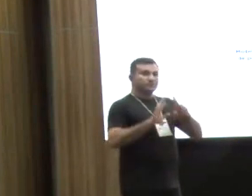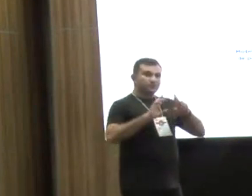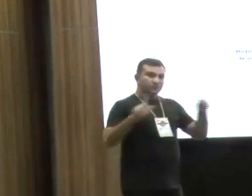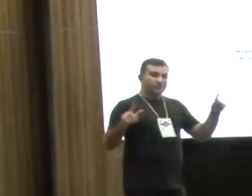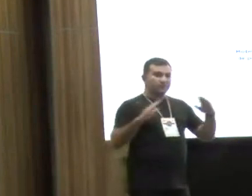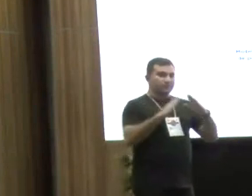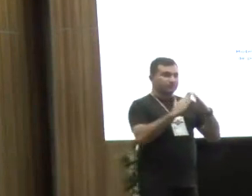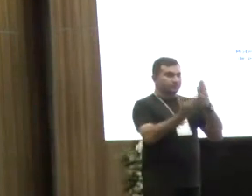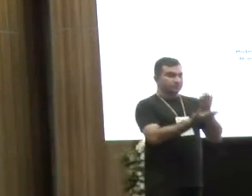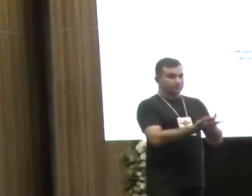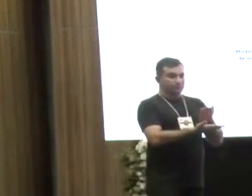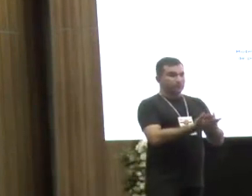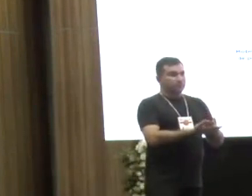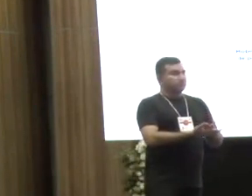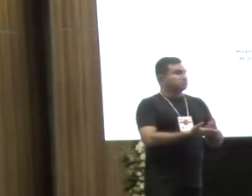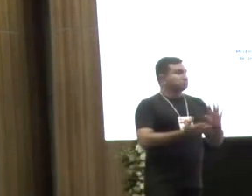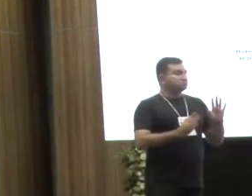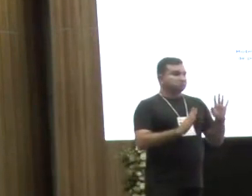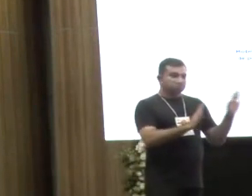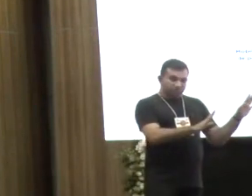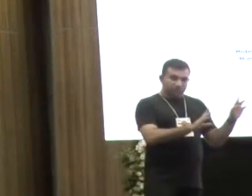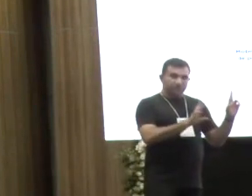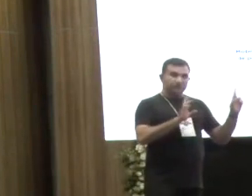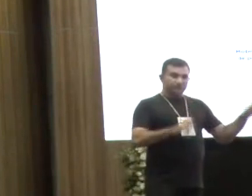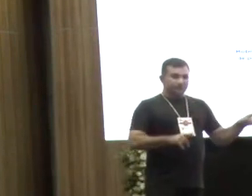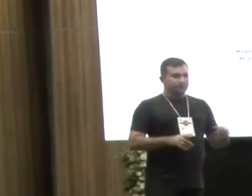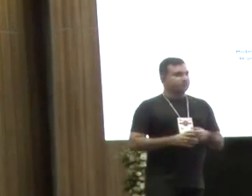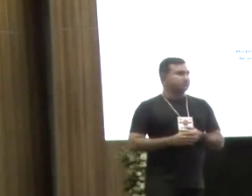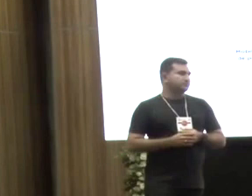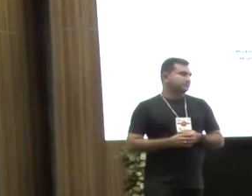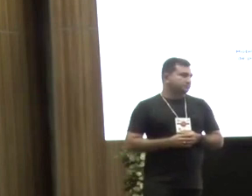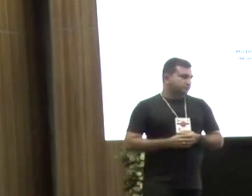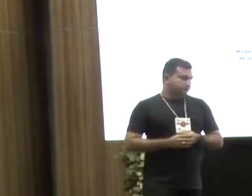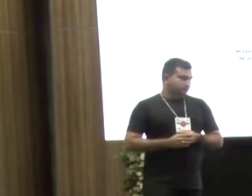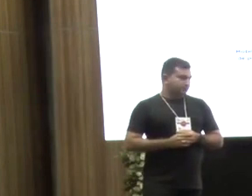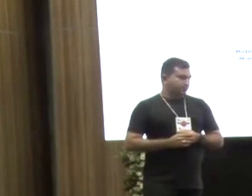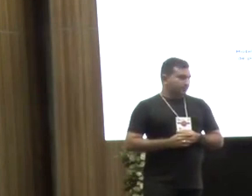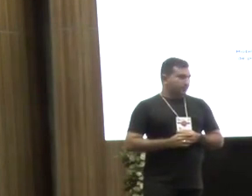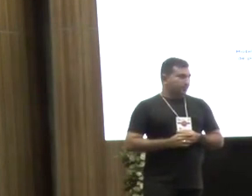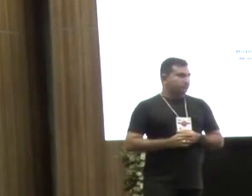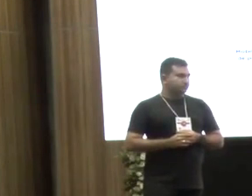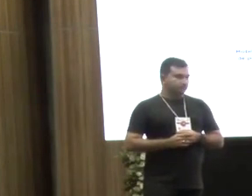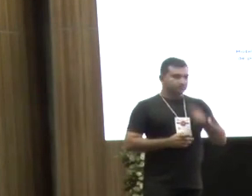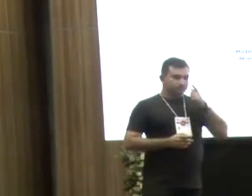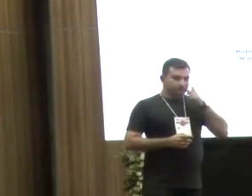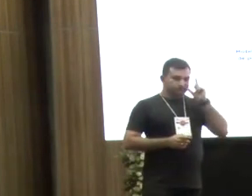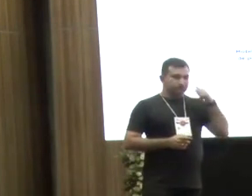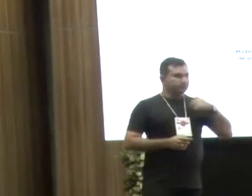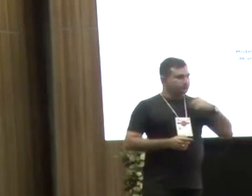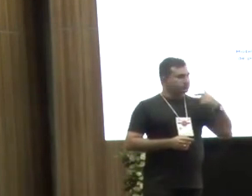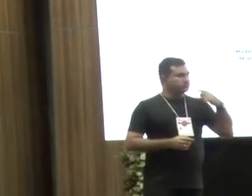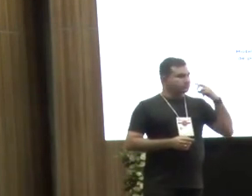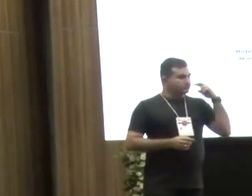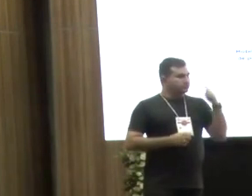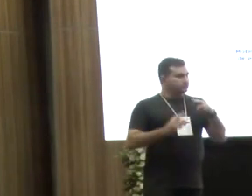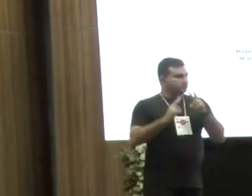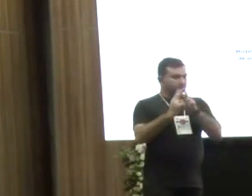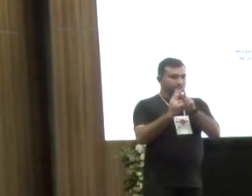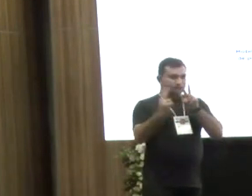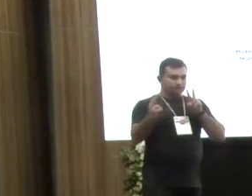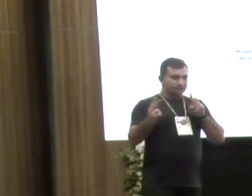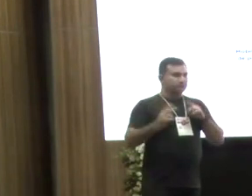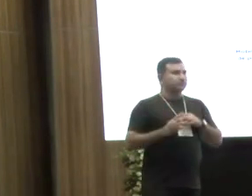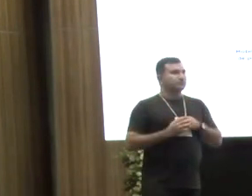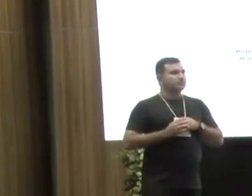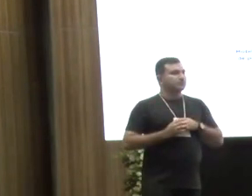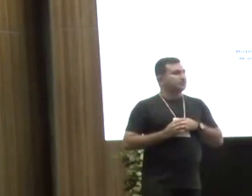mãe. E anteontem eu fiquei muito emocionada, porque eu assisti online, eu estou indo para a formatura mês que